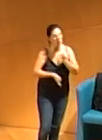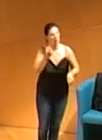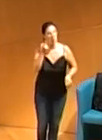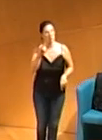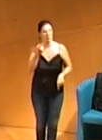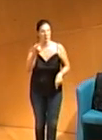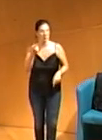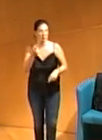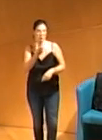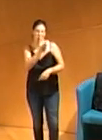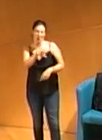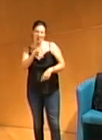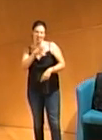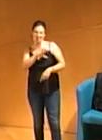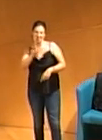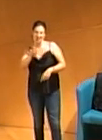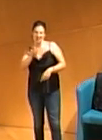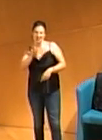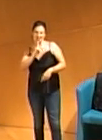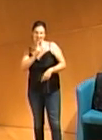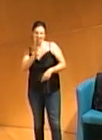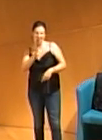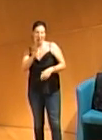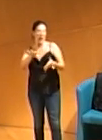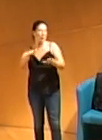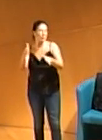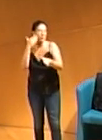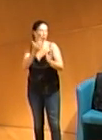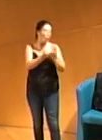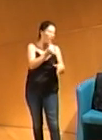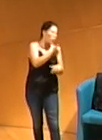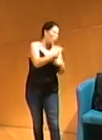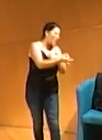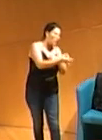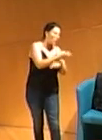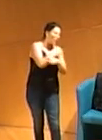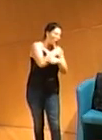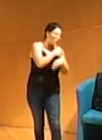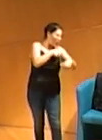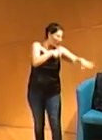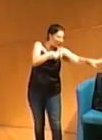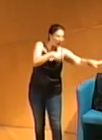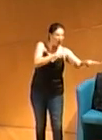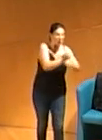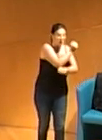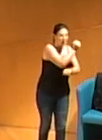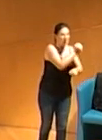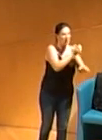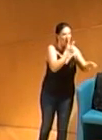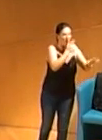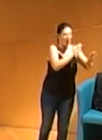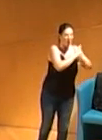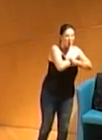les 335 autres jours de l'année, quoi. C'est tout le temps que les parents, qu'on a besoin que nos